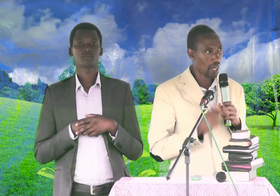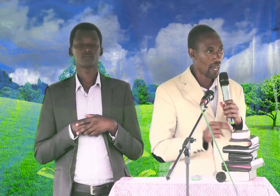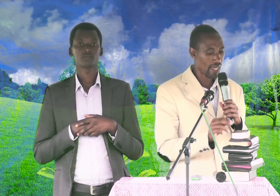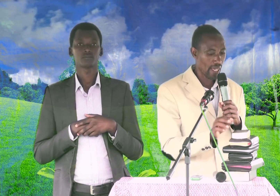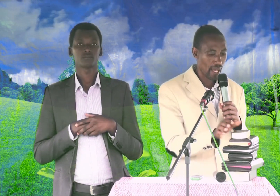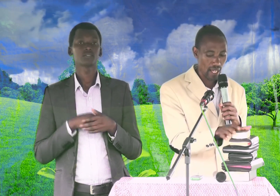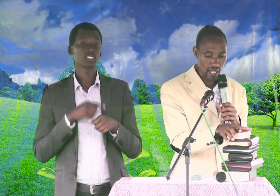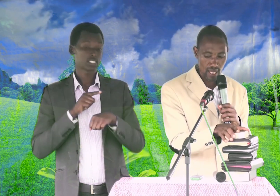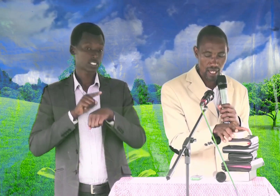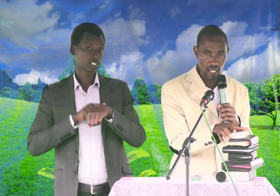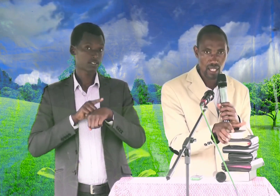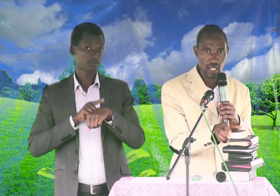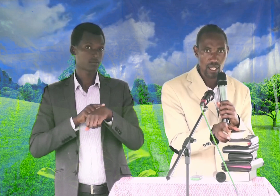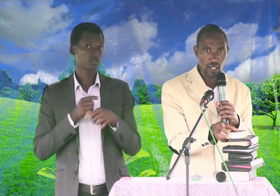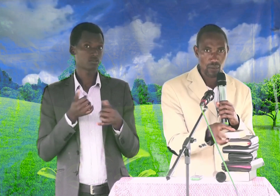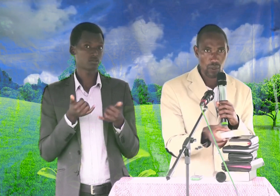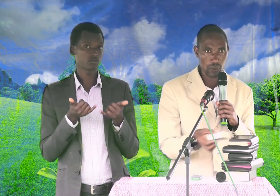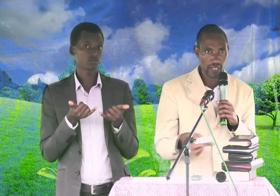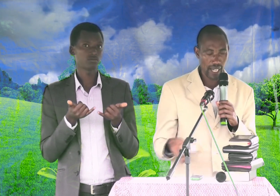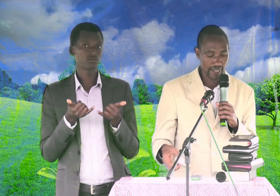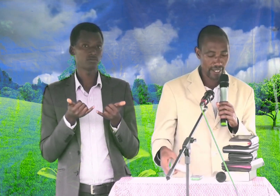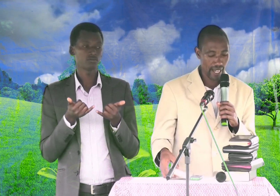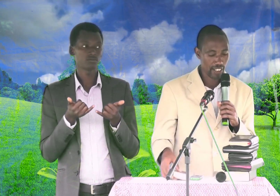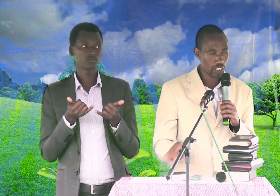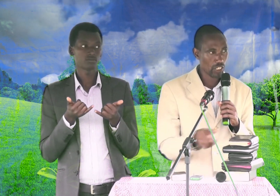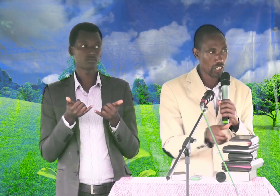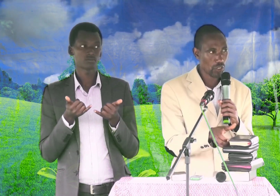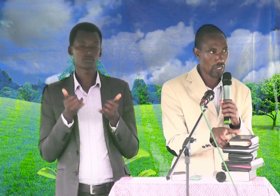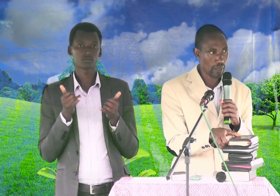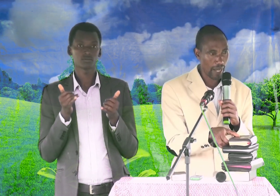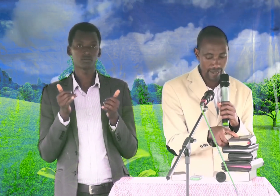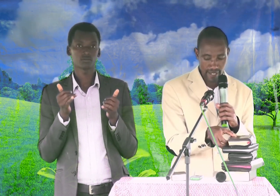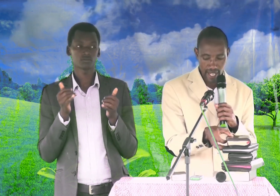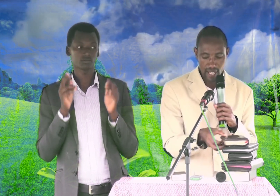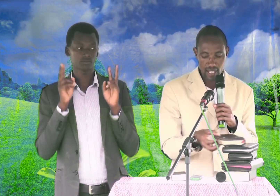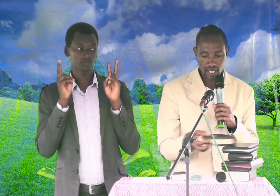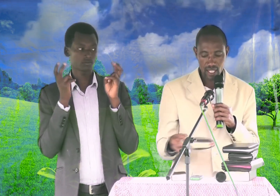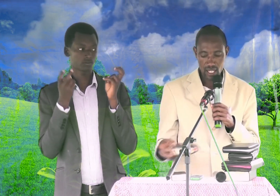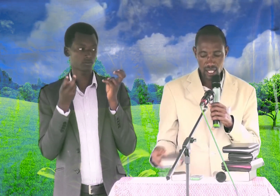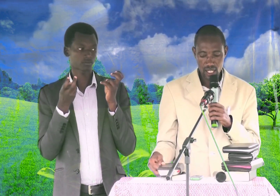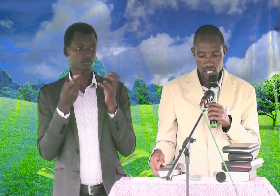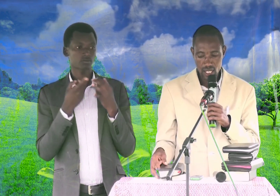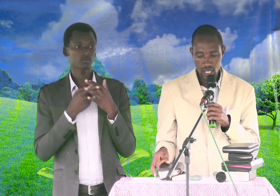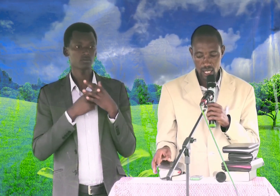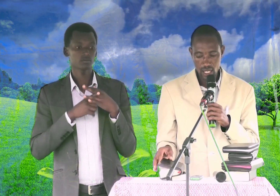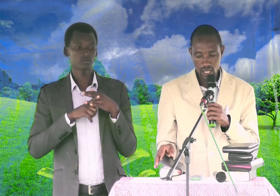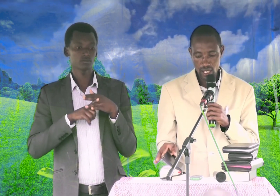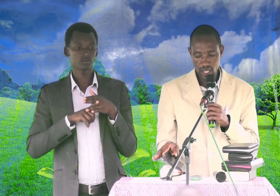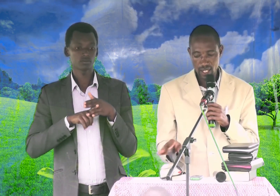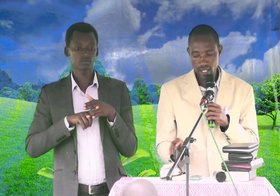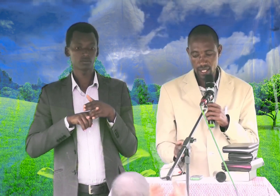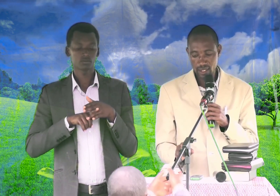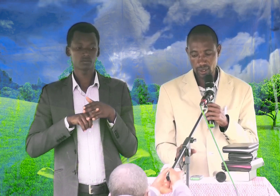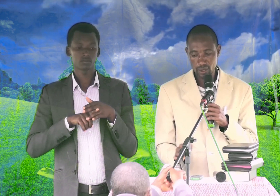Tugeze mu mwanya wo gutangira icyigisho kibanza.